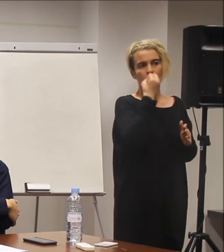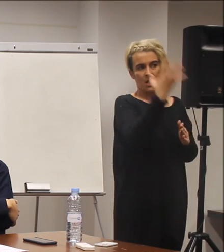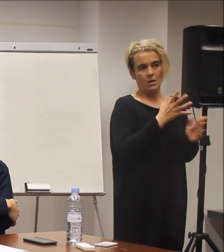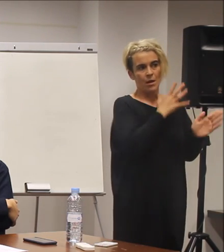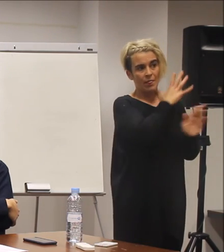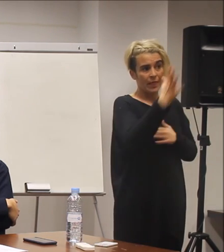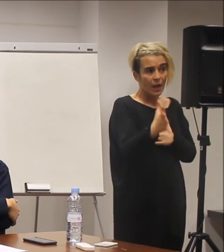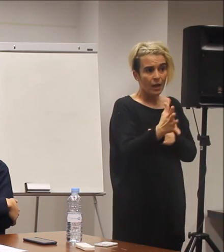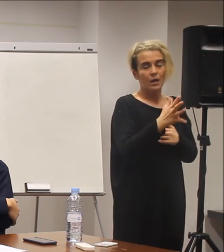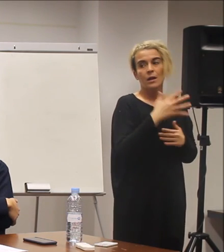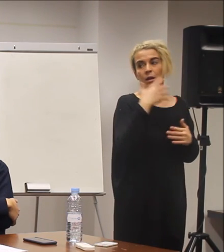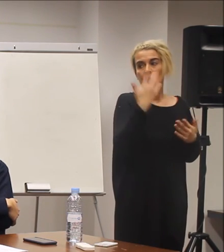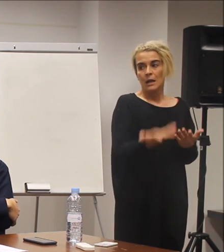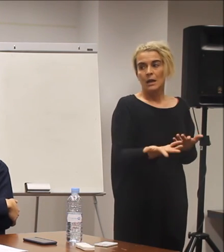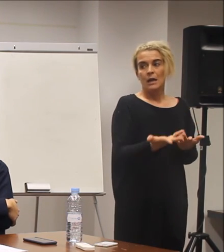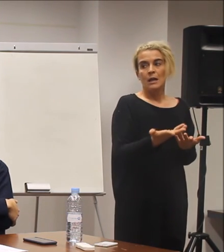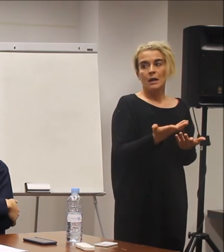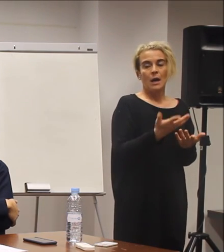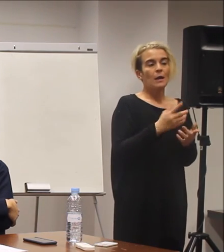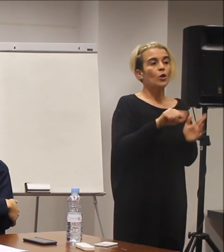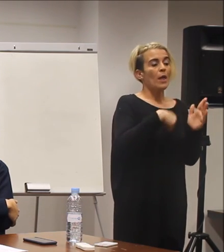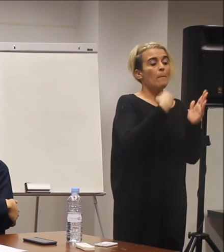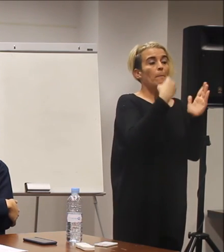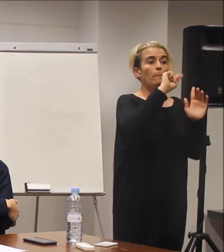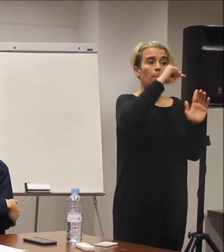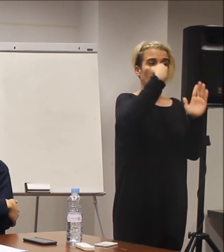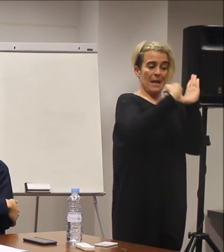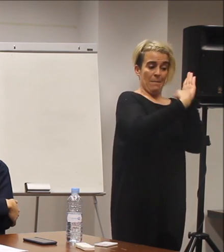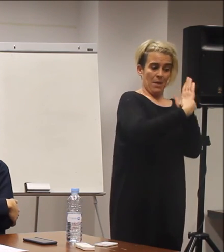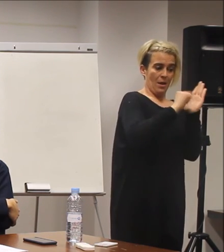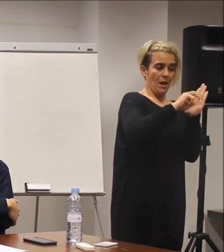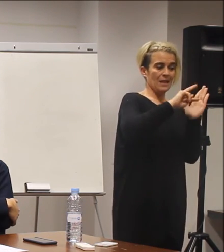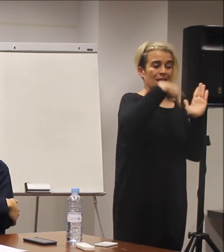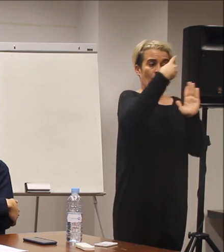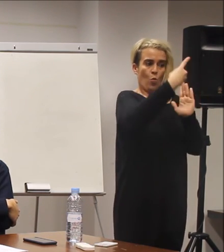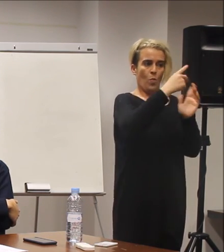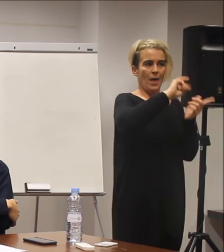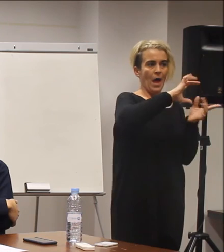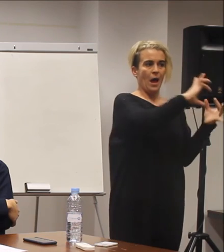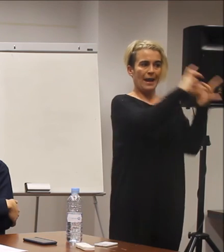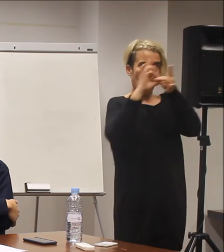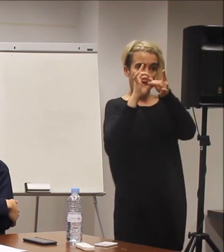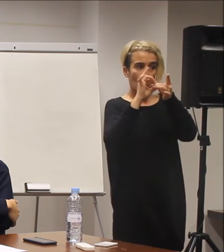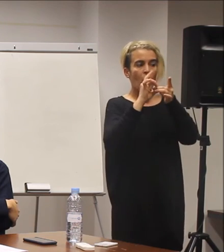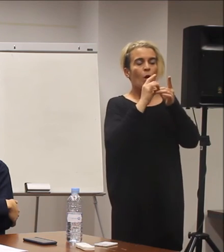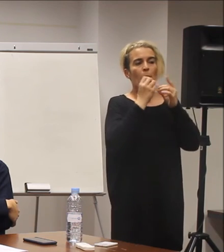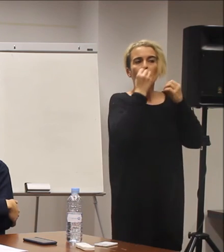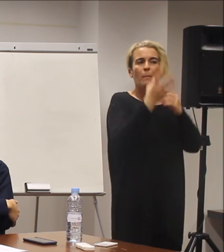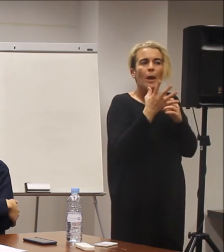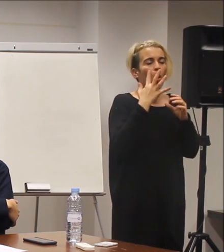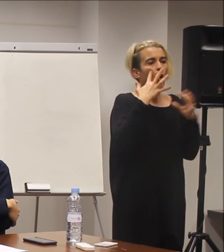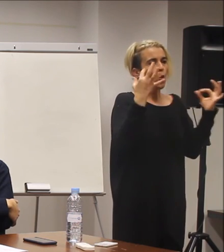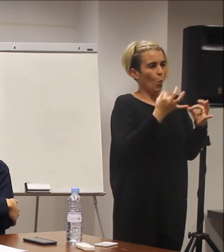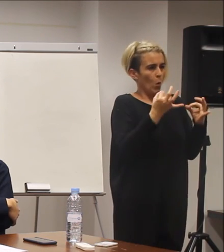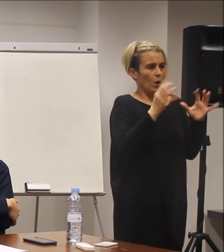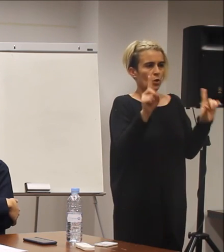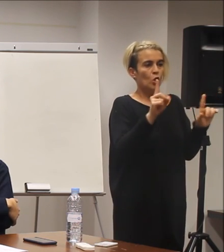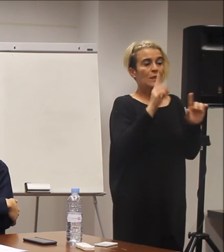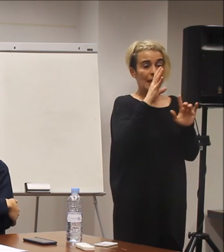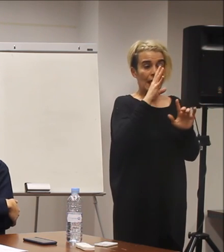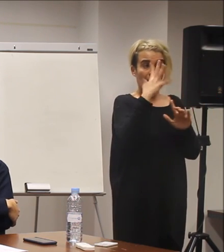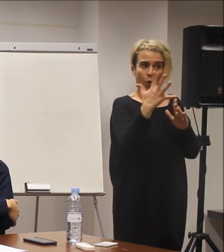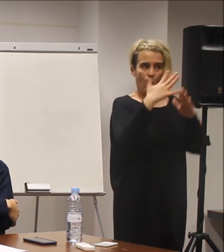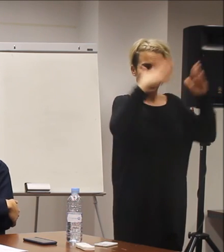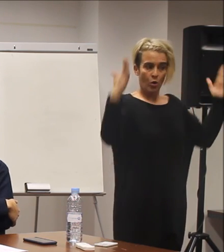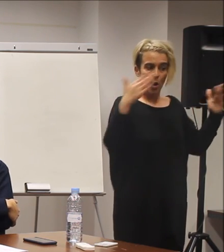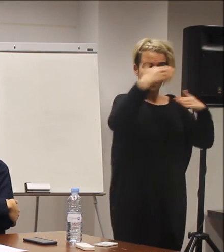tampoco se aplicarían porque es una consecuencia directa de la primera acción, que sería la nulidad. Pero, por si acaso, no nos pillemos los dedos y si estamos dentro de los 5 años,